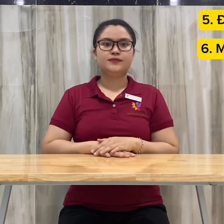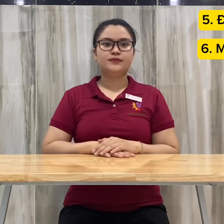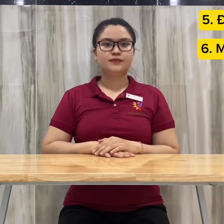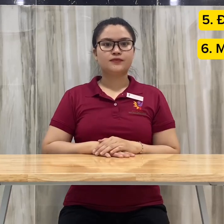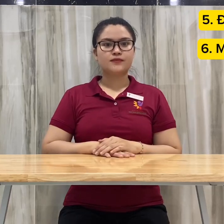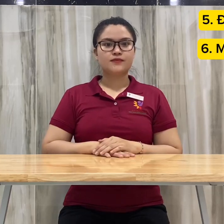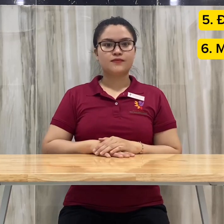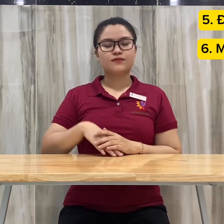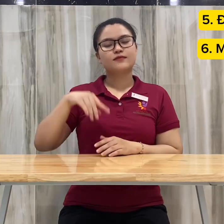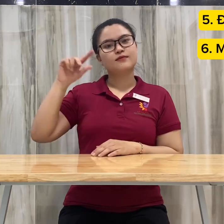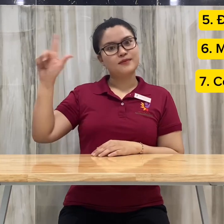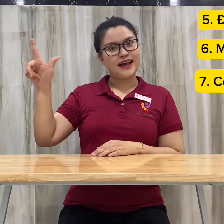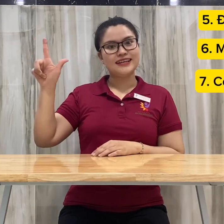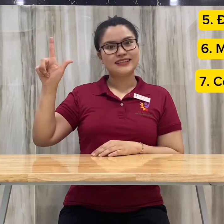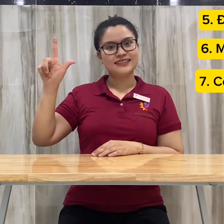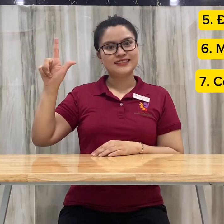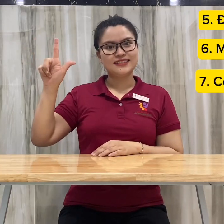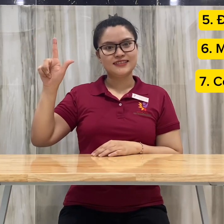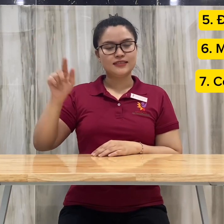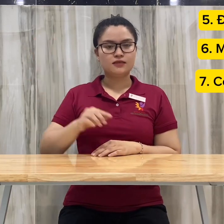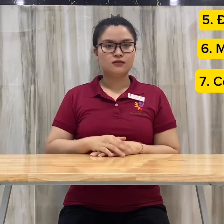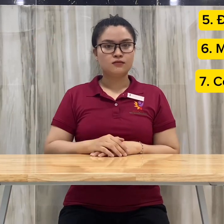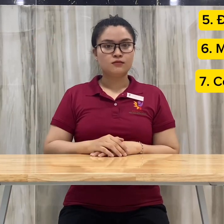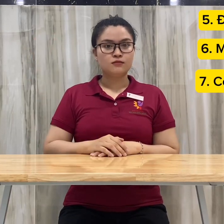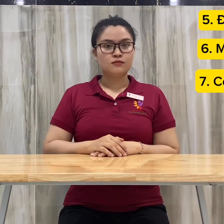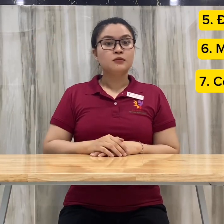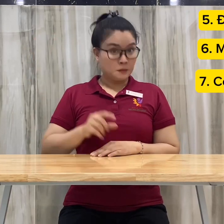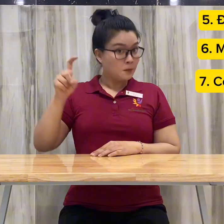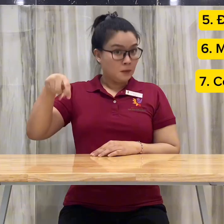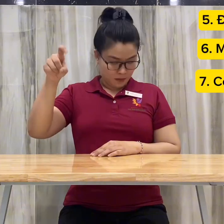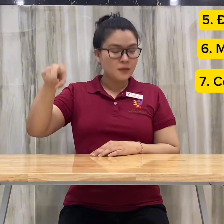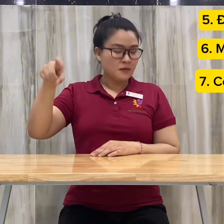Từ số 7, có, có.